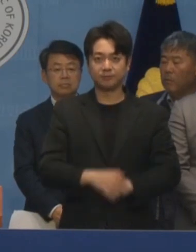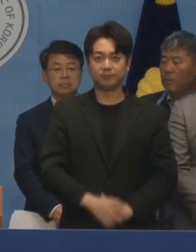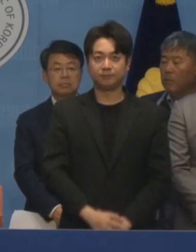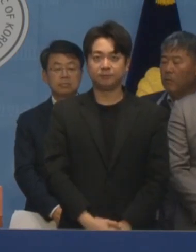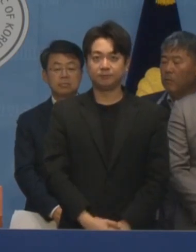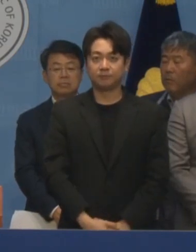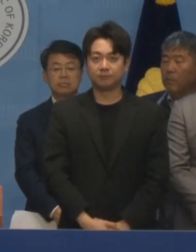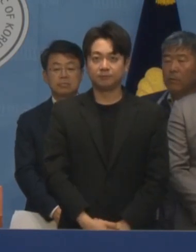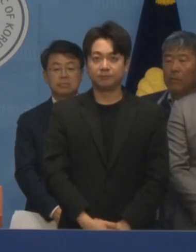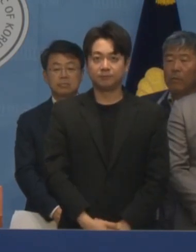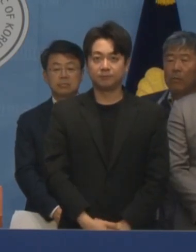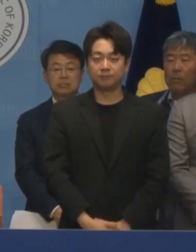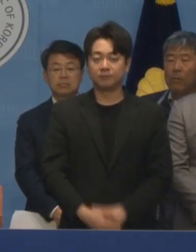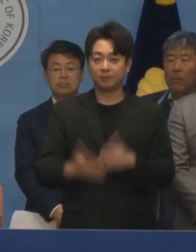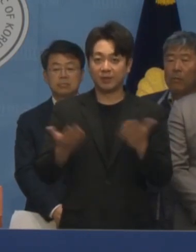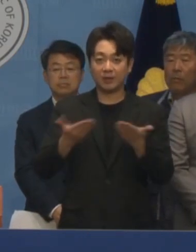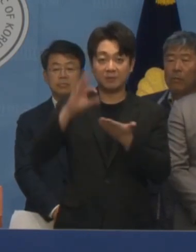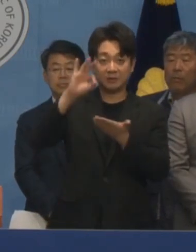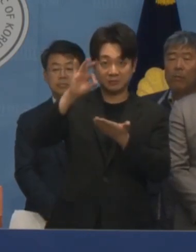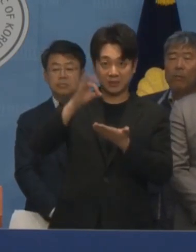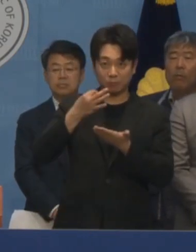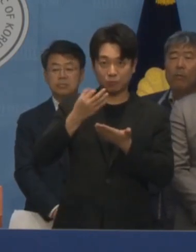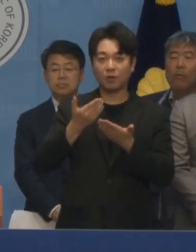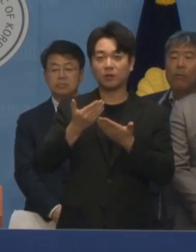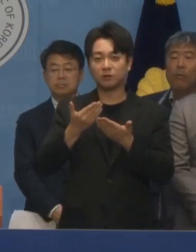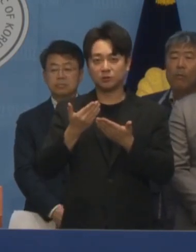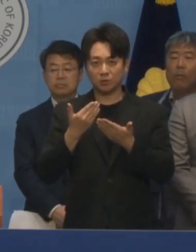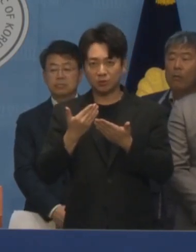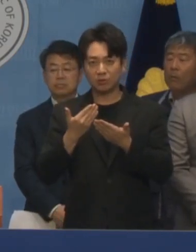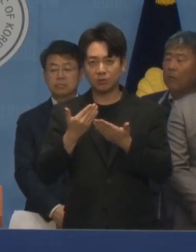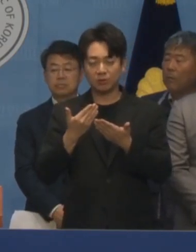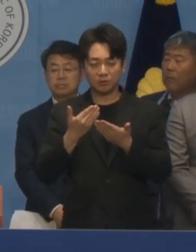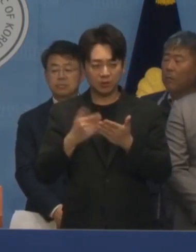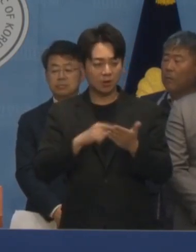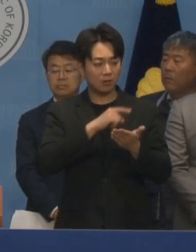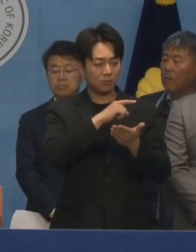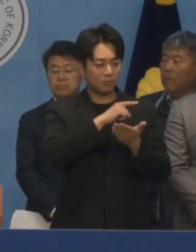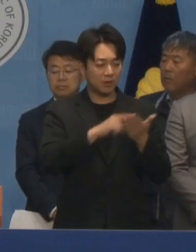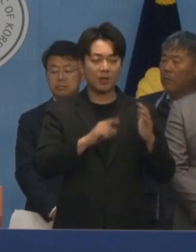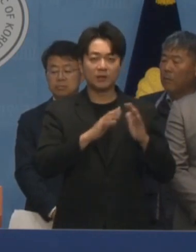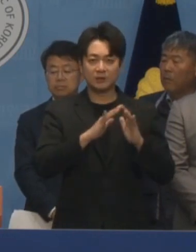임금 체불한 것 모두 다 노동자들에게 다